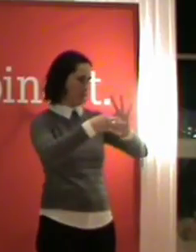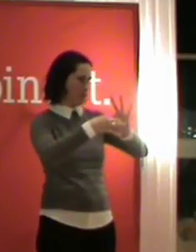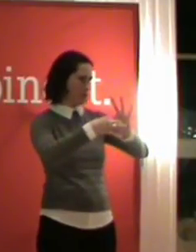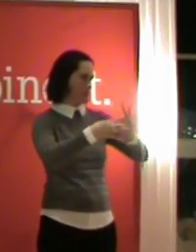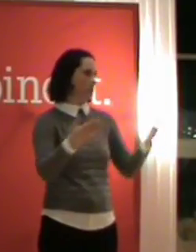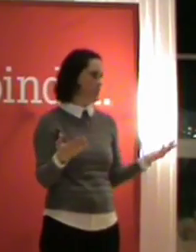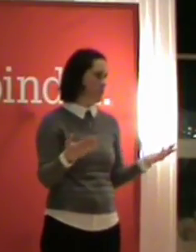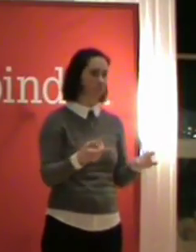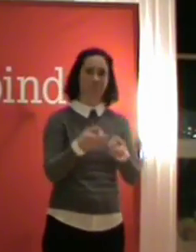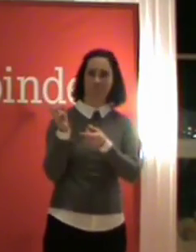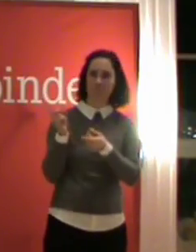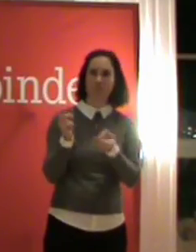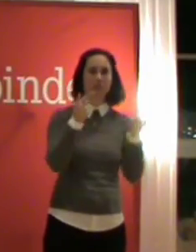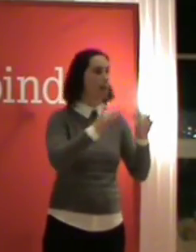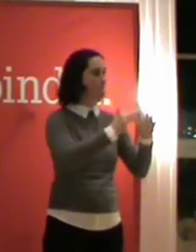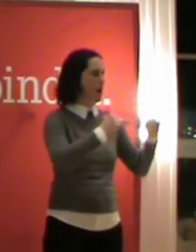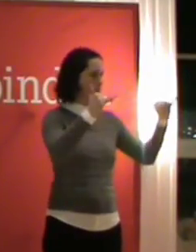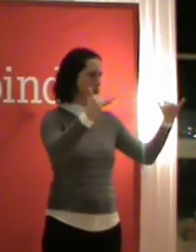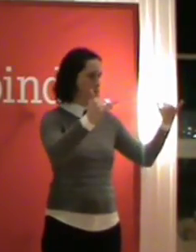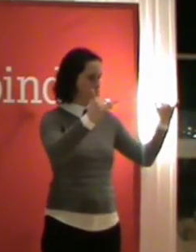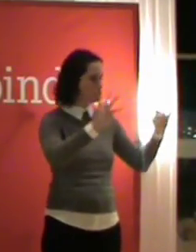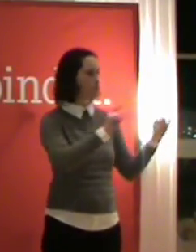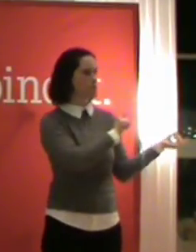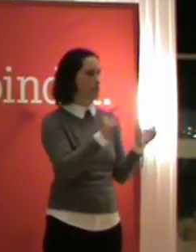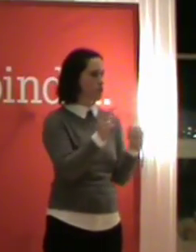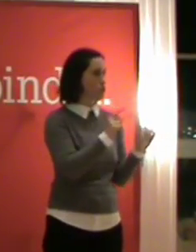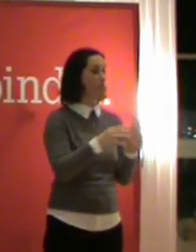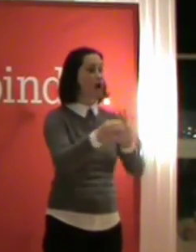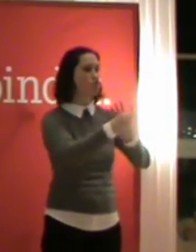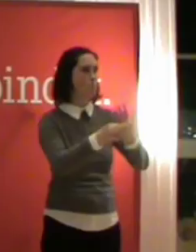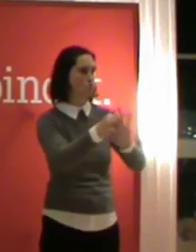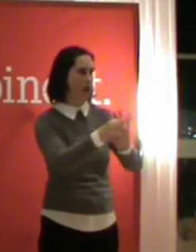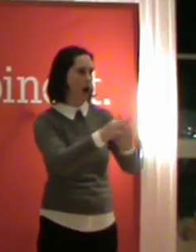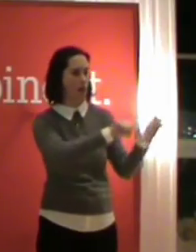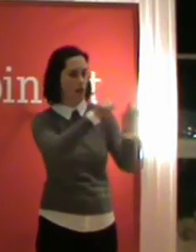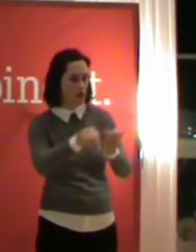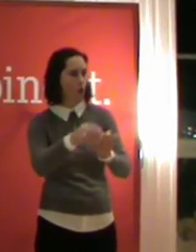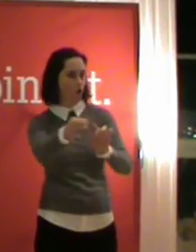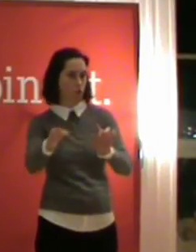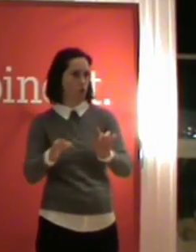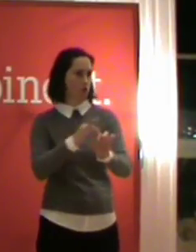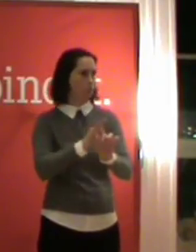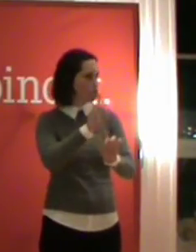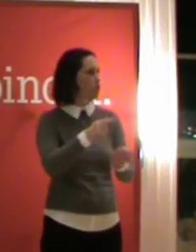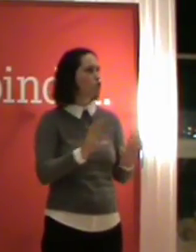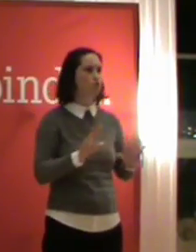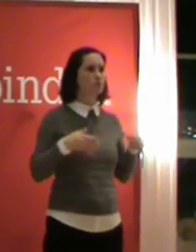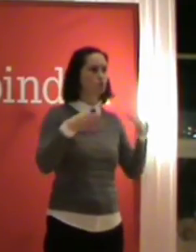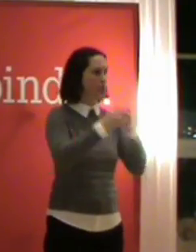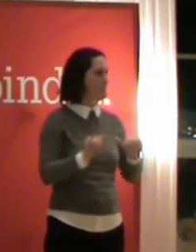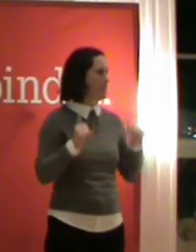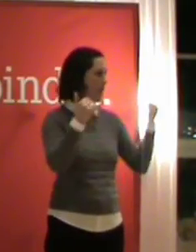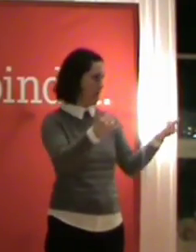Das müssen wir sowohl hier im Parlament, müssen wir in den Kommunalvertretungen, müssen wir vor Ort leben, mit Leben